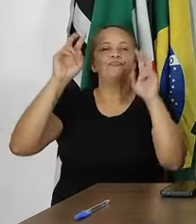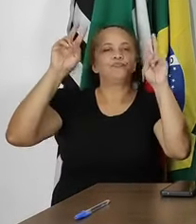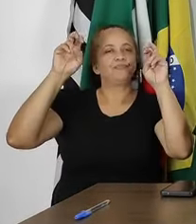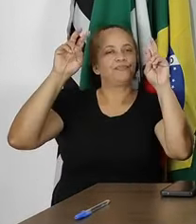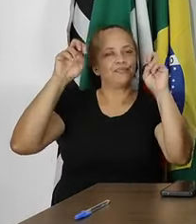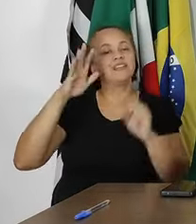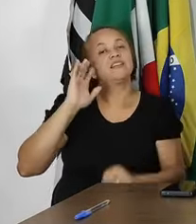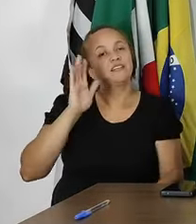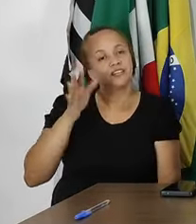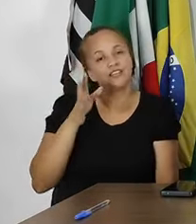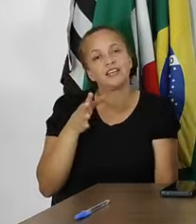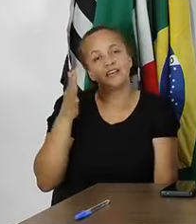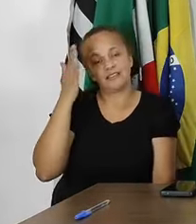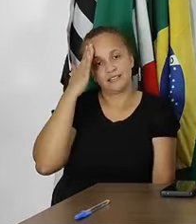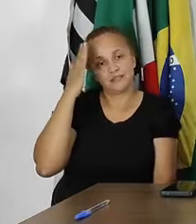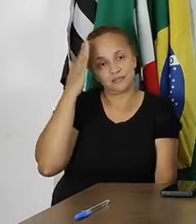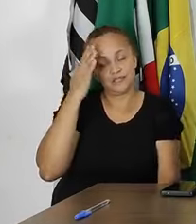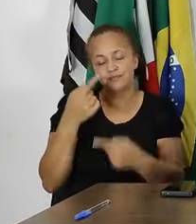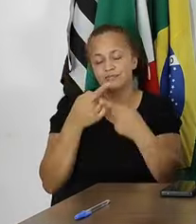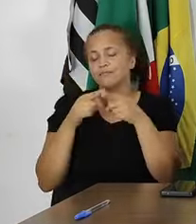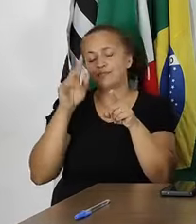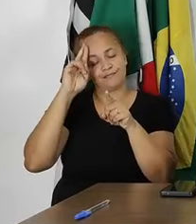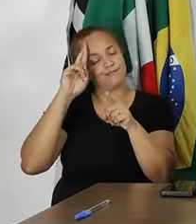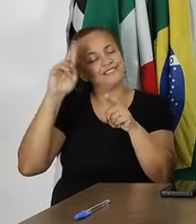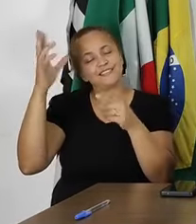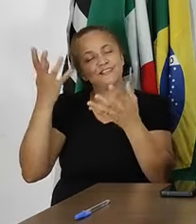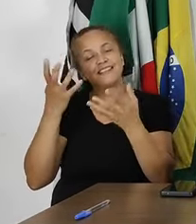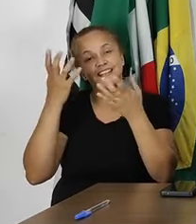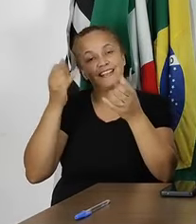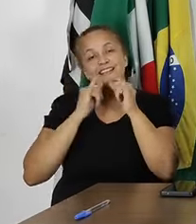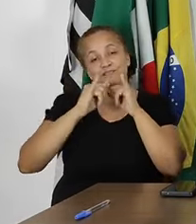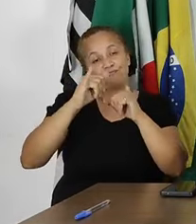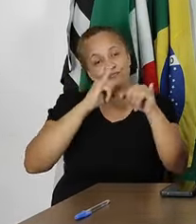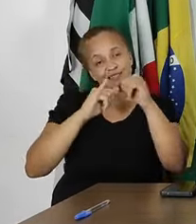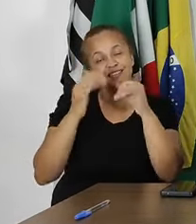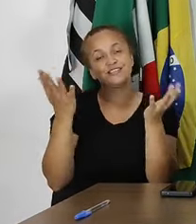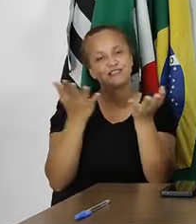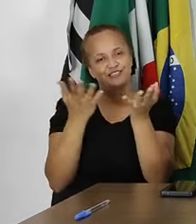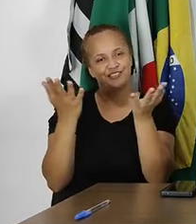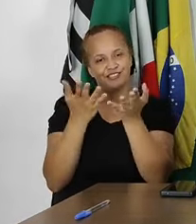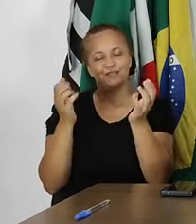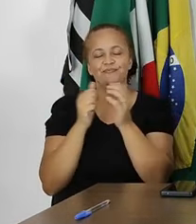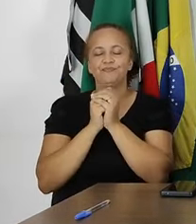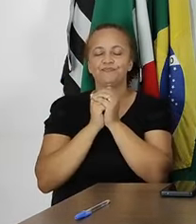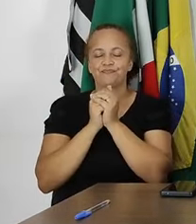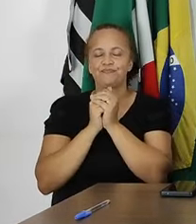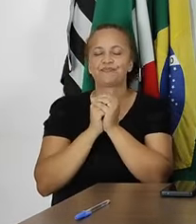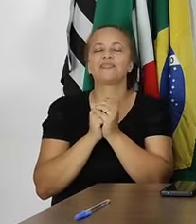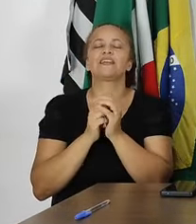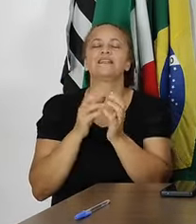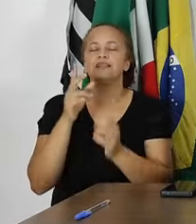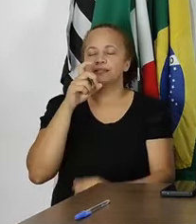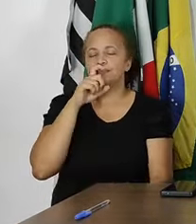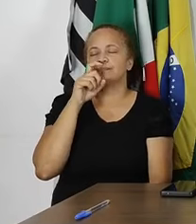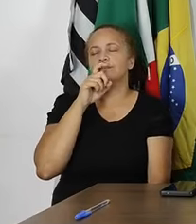já sabemos, mas que o Senhor ministrou no meu coração para falar com você hoje, tá bom? Então vamos orar. Pai, em nome de